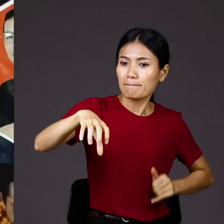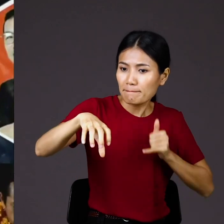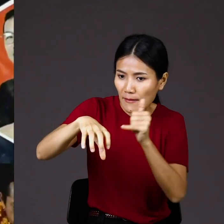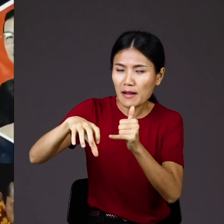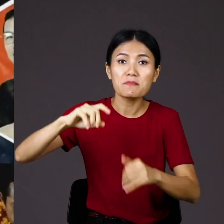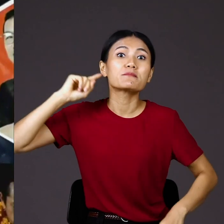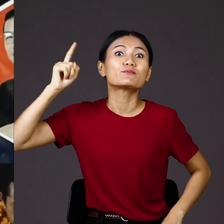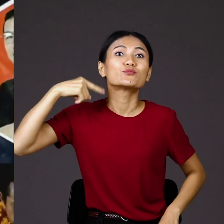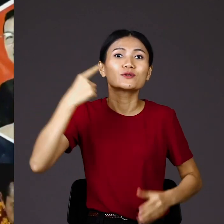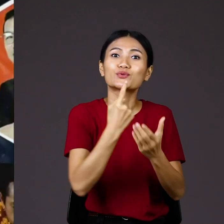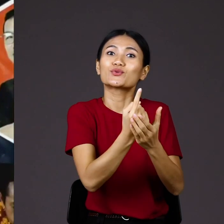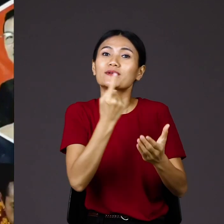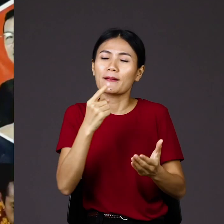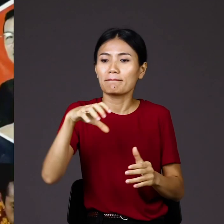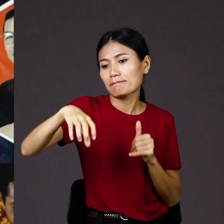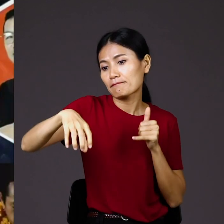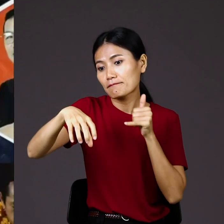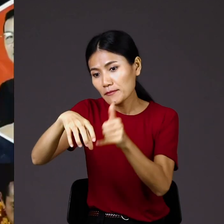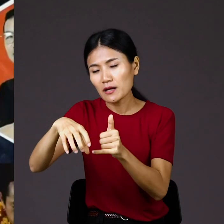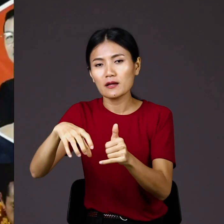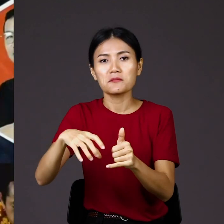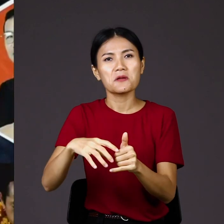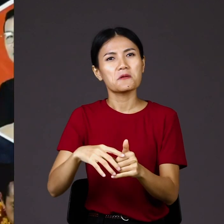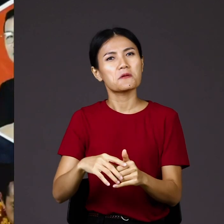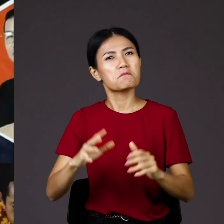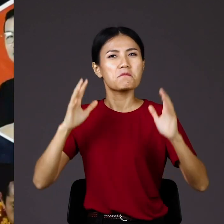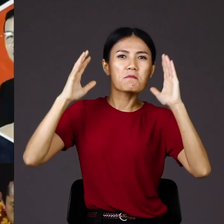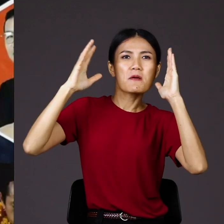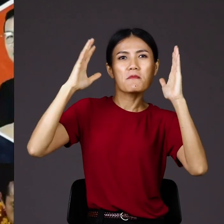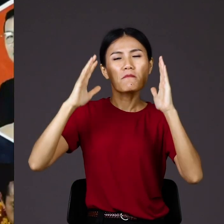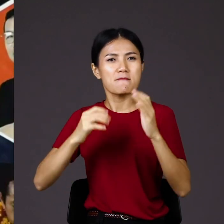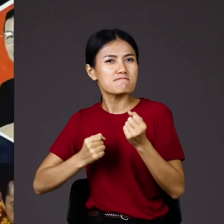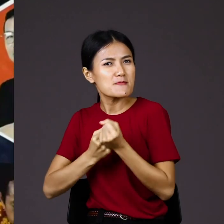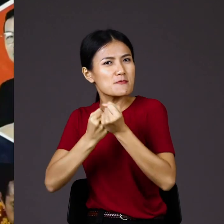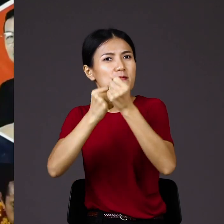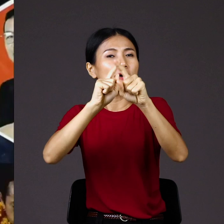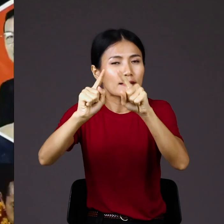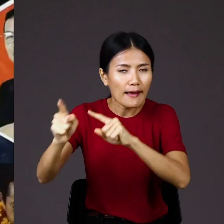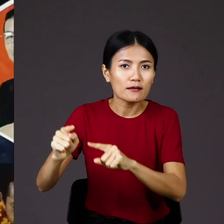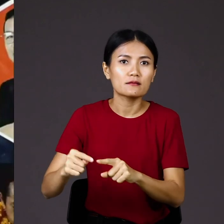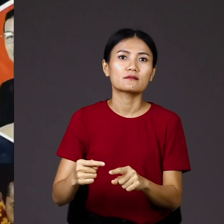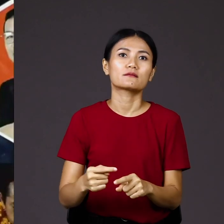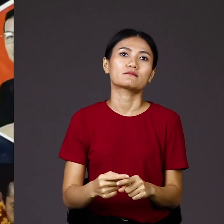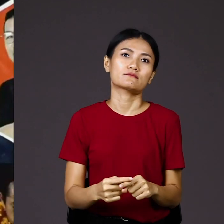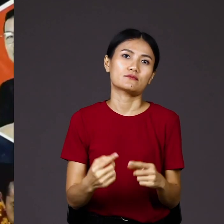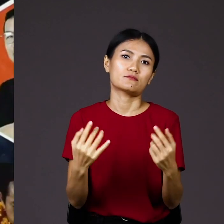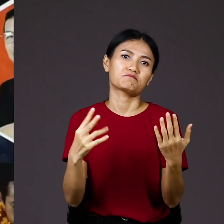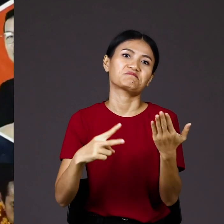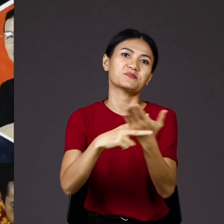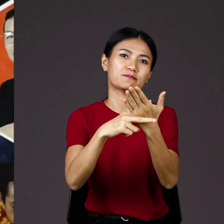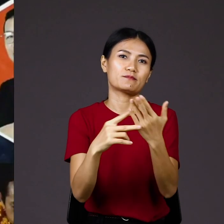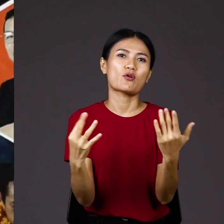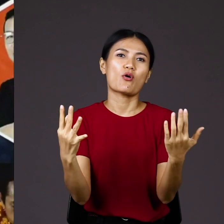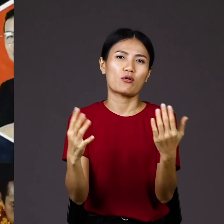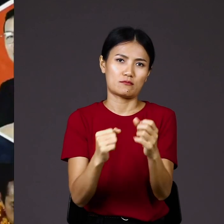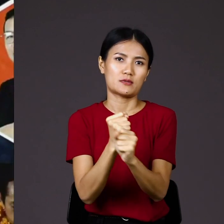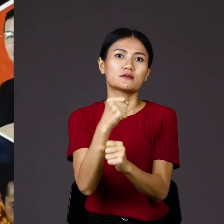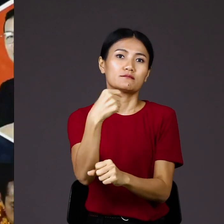พลังของผู้หญิงที่จะเข้าไปทำงานการเมืองแบบใหม่ก็ต้องรอไปอีก10ปีพี่น้